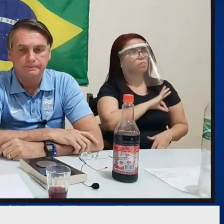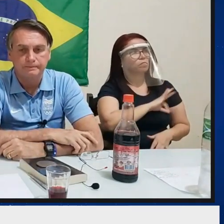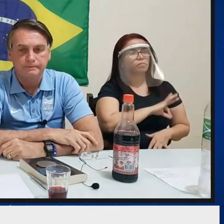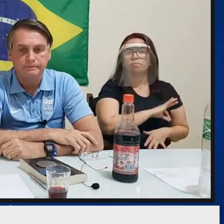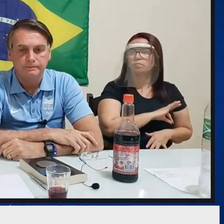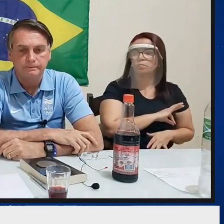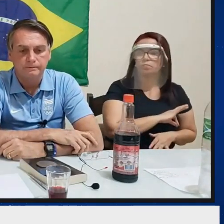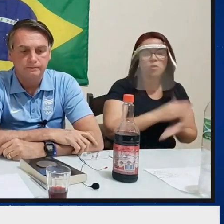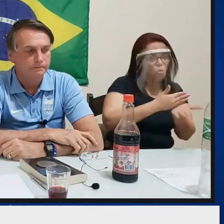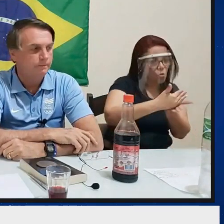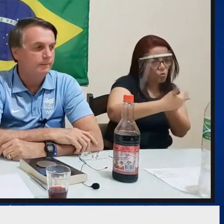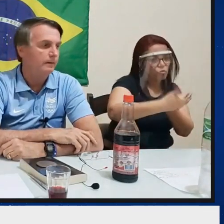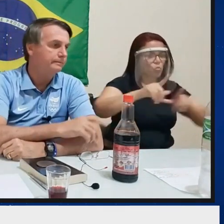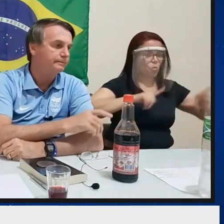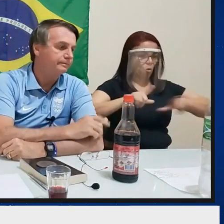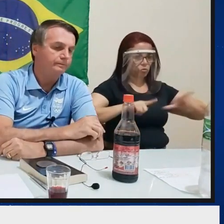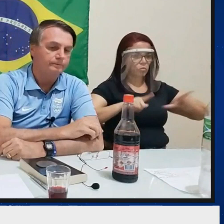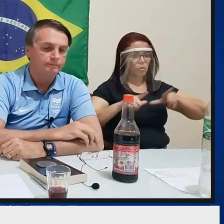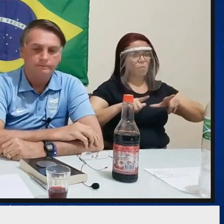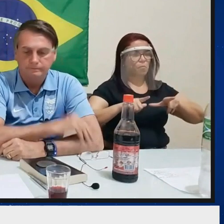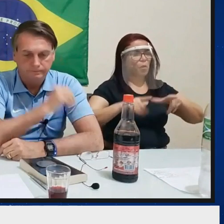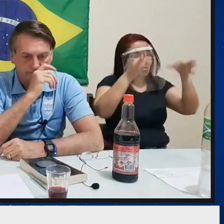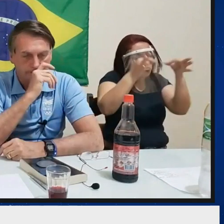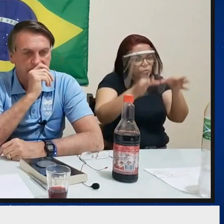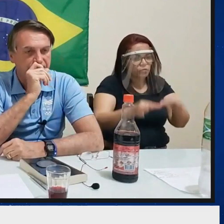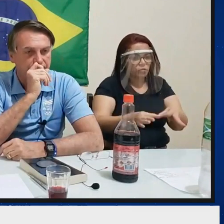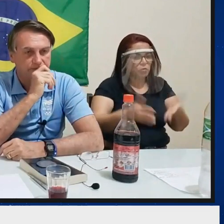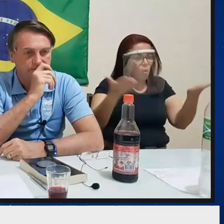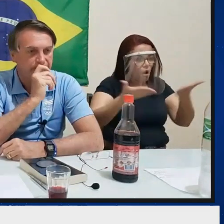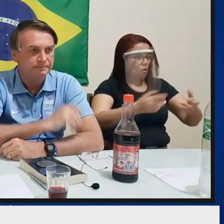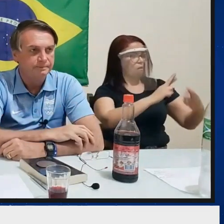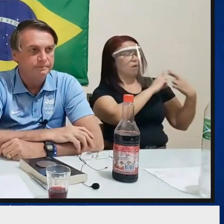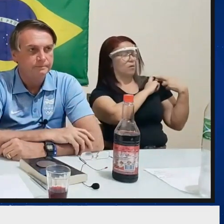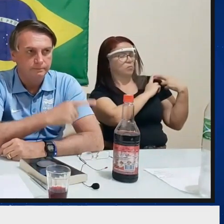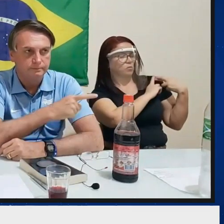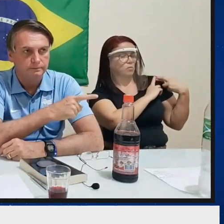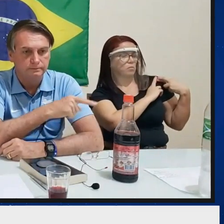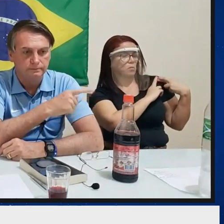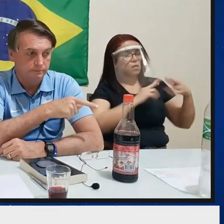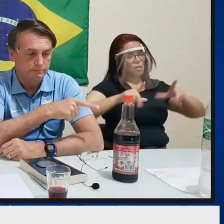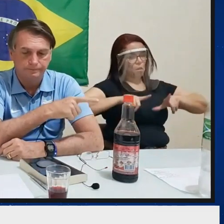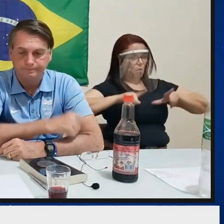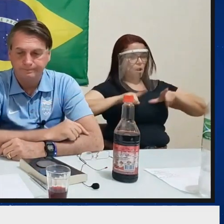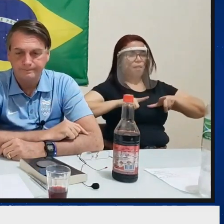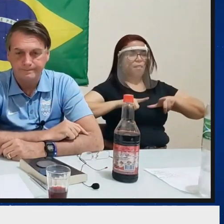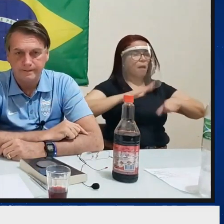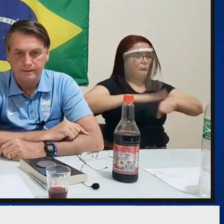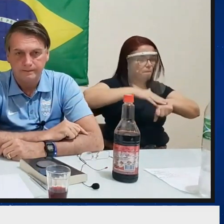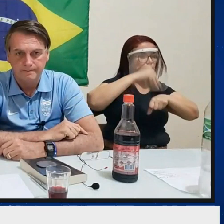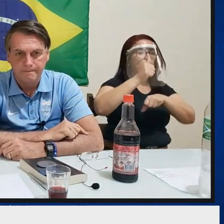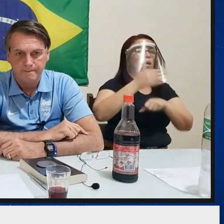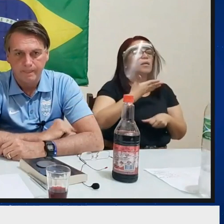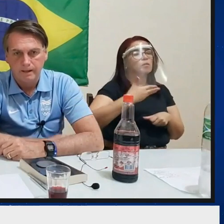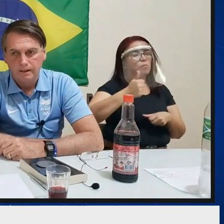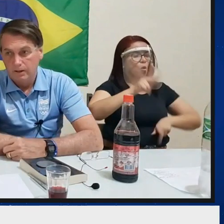belo trabalho que eles estão fazendo. Agora está na nossa responsabilidade trabalhar ainda mais e melhor por você,